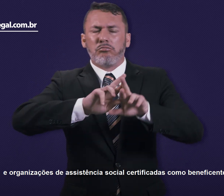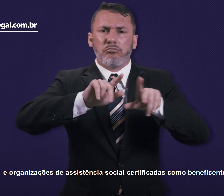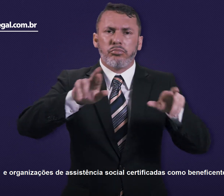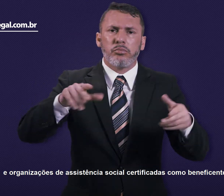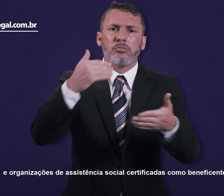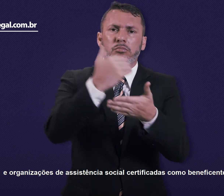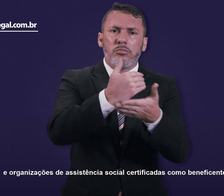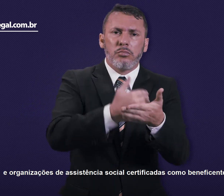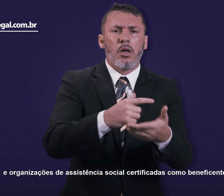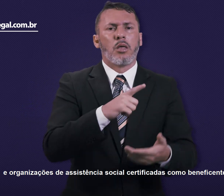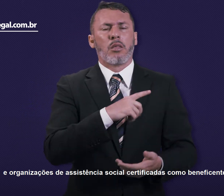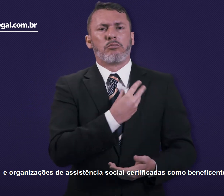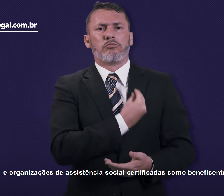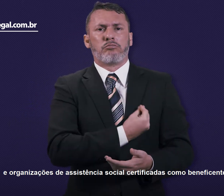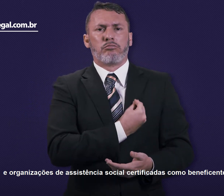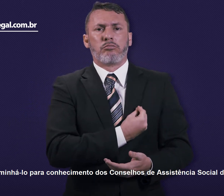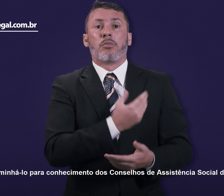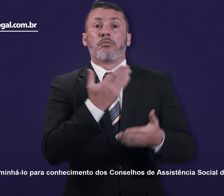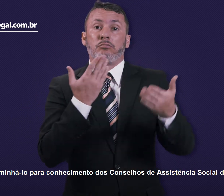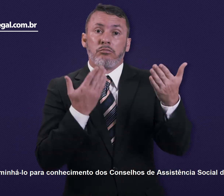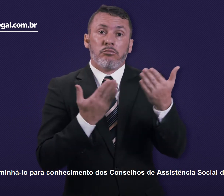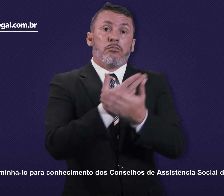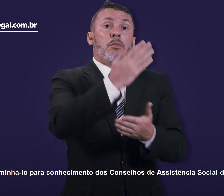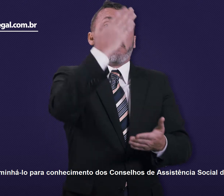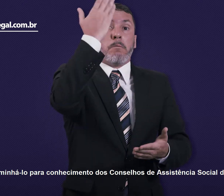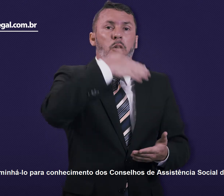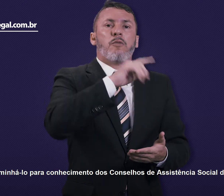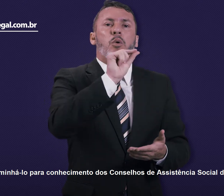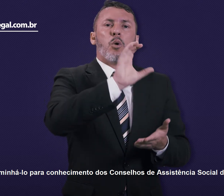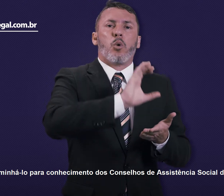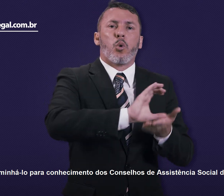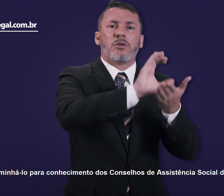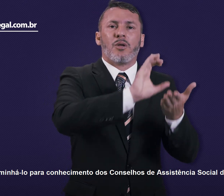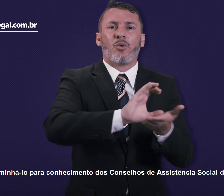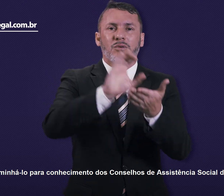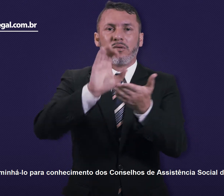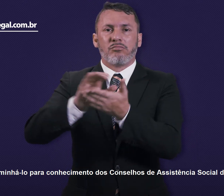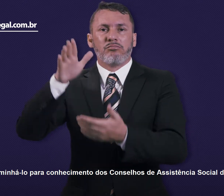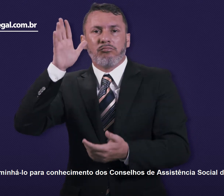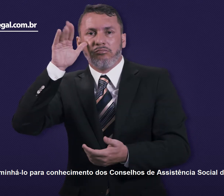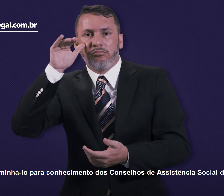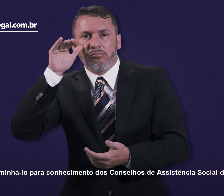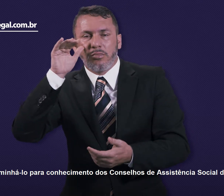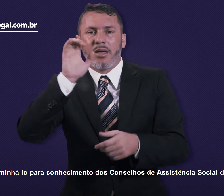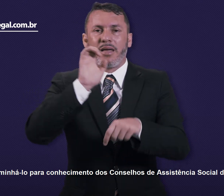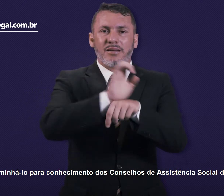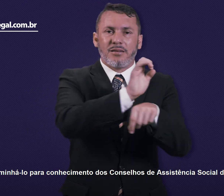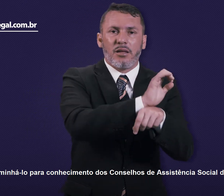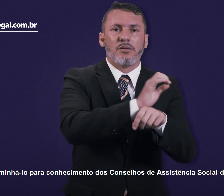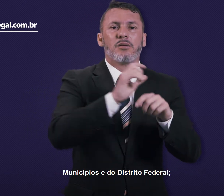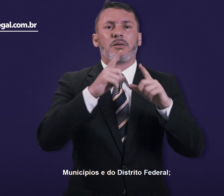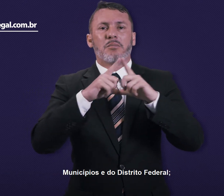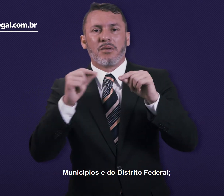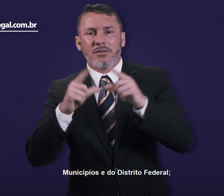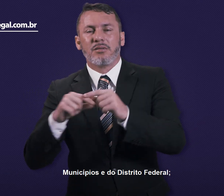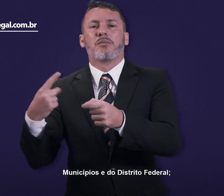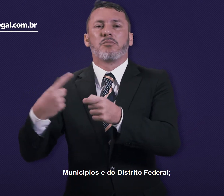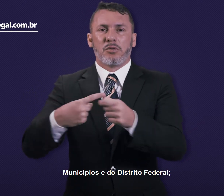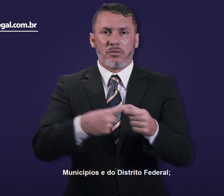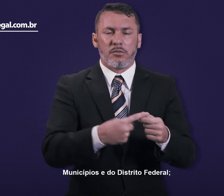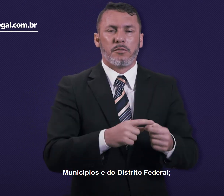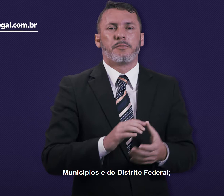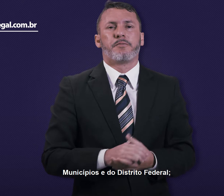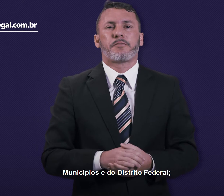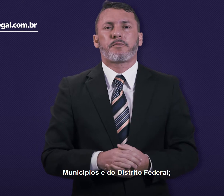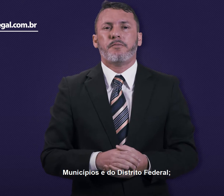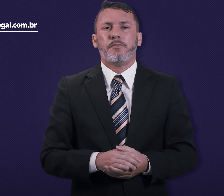social certificadas como beneficentes e encaminhá-lo para conhecimento dos Conselhos de Assistência Social dos Estados, municípios e